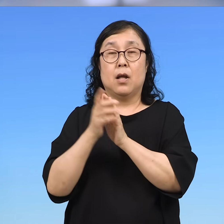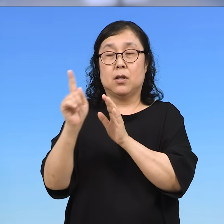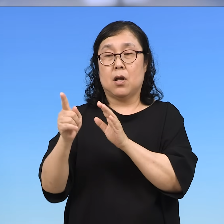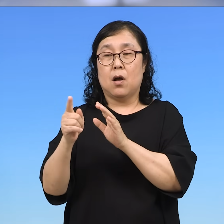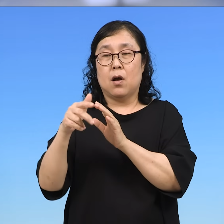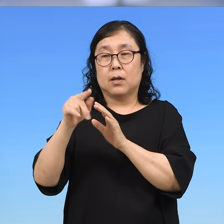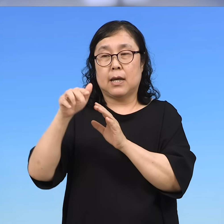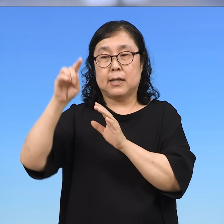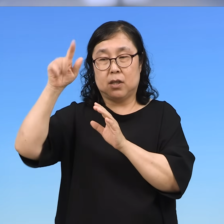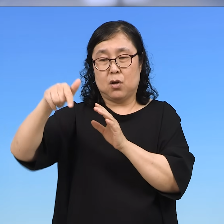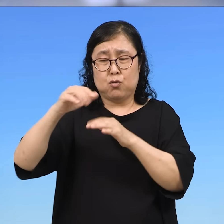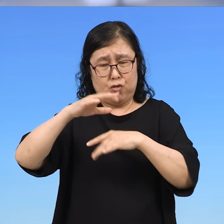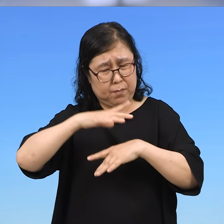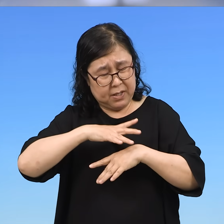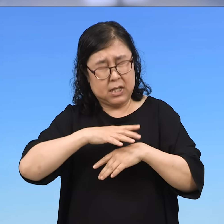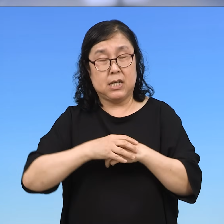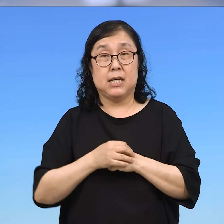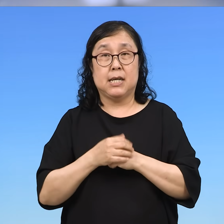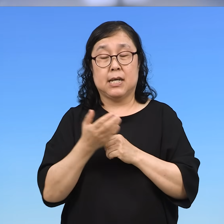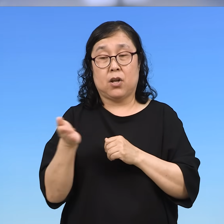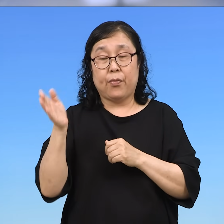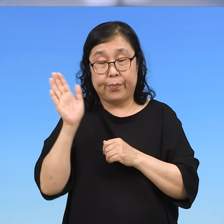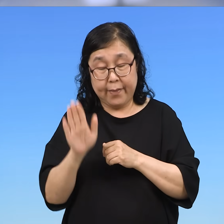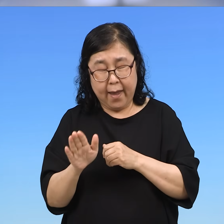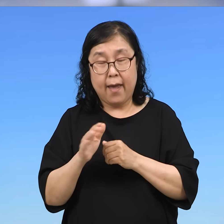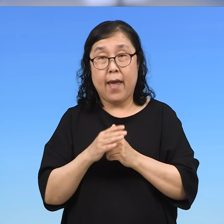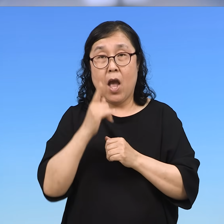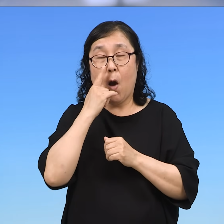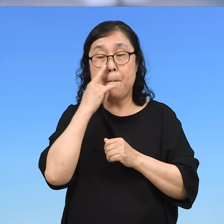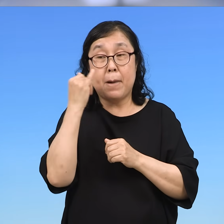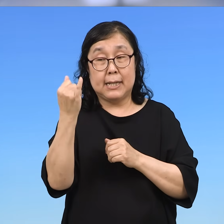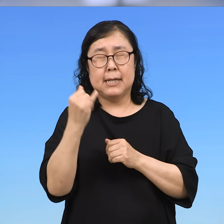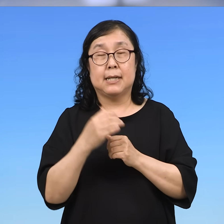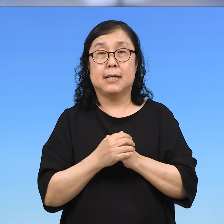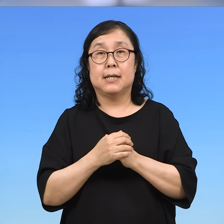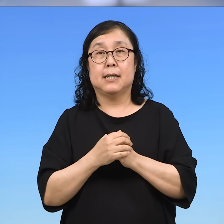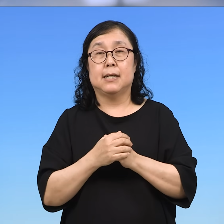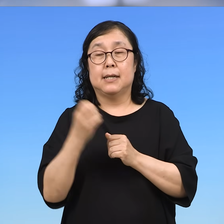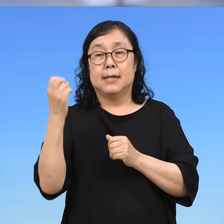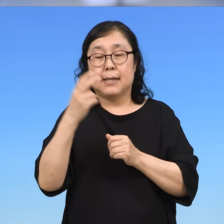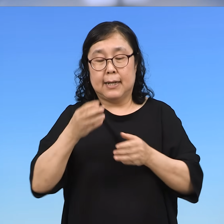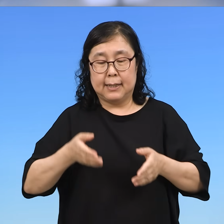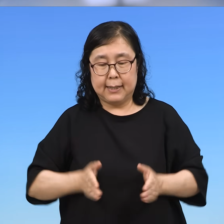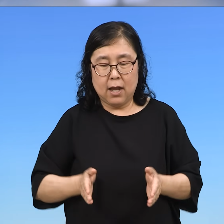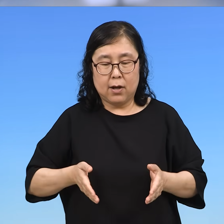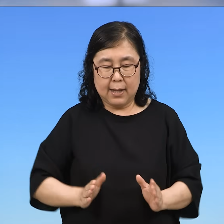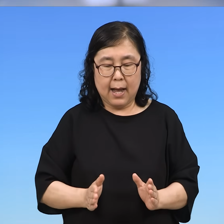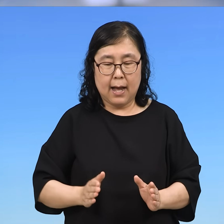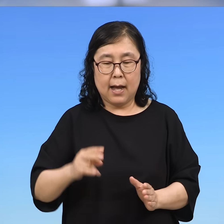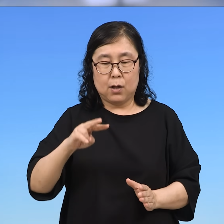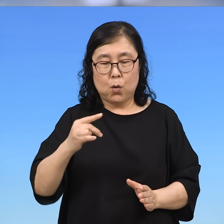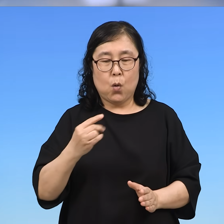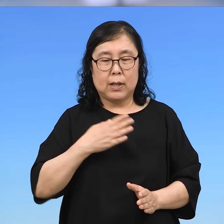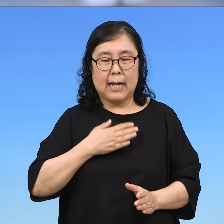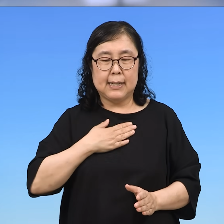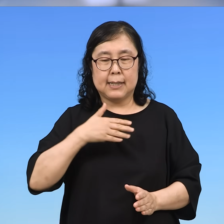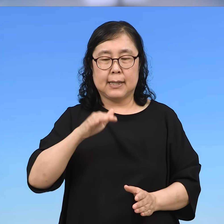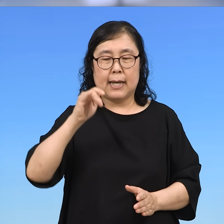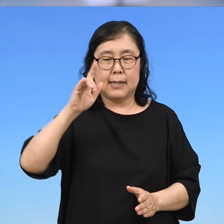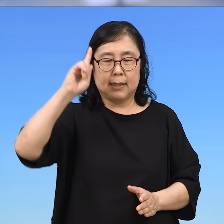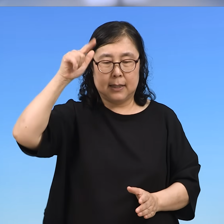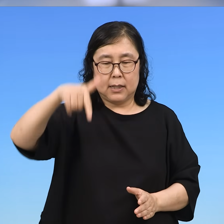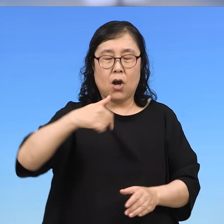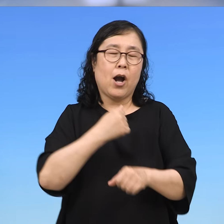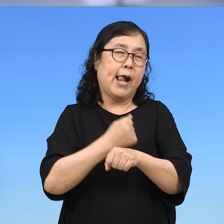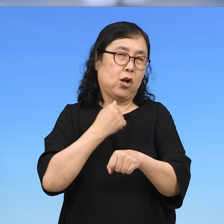말씀하셨습니다. 너 개척이 많이 두렵지? 근데 있잖아, 엄마는 다시 태어난다 해도 난 개척을 할